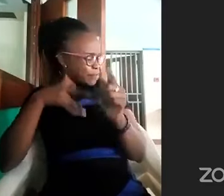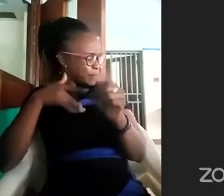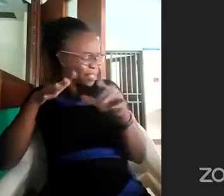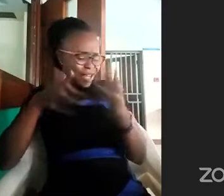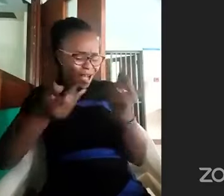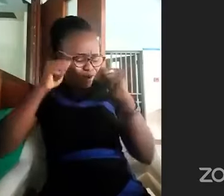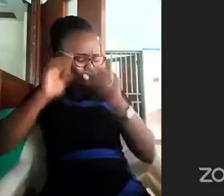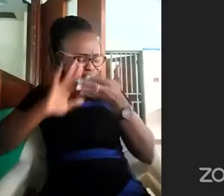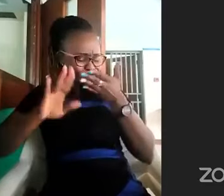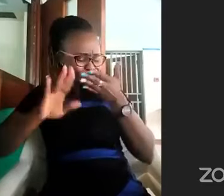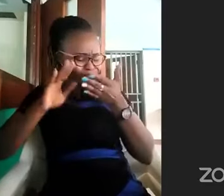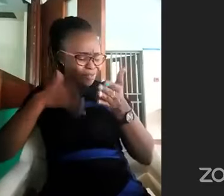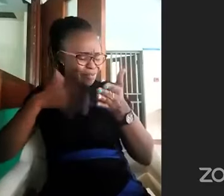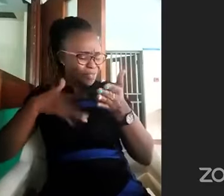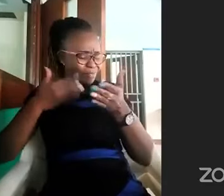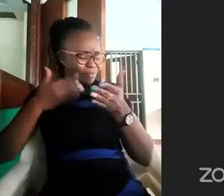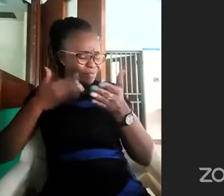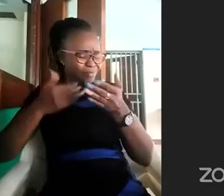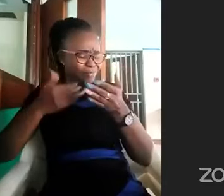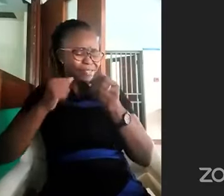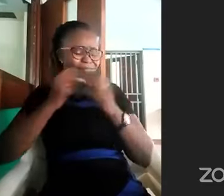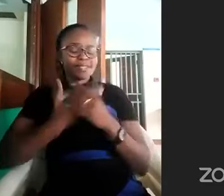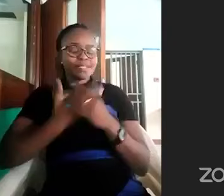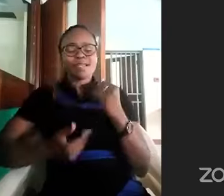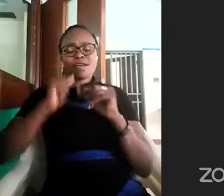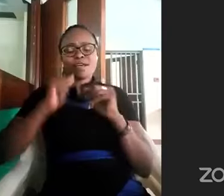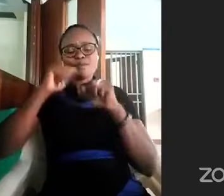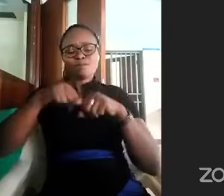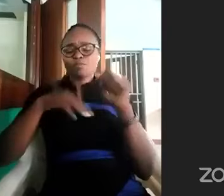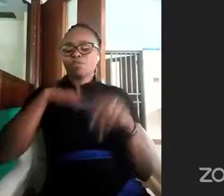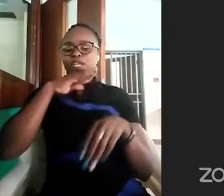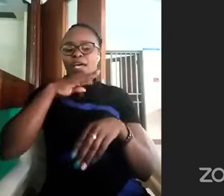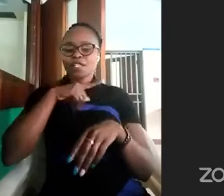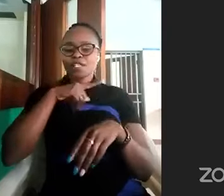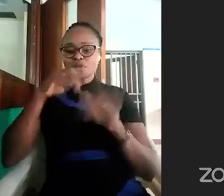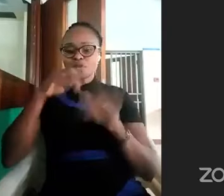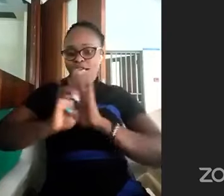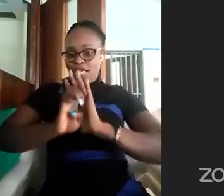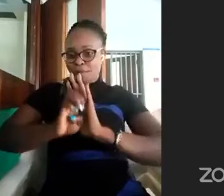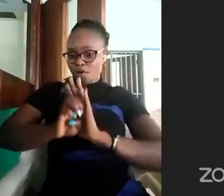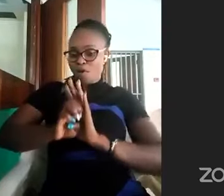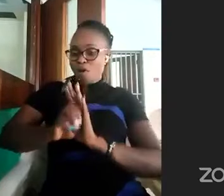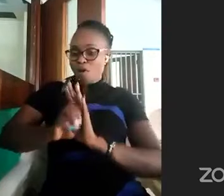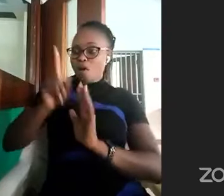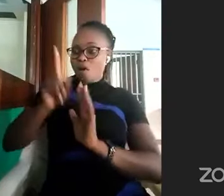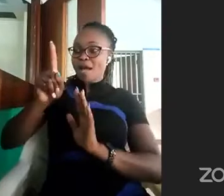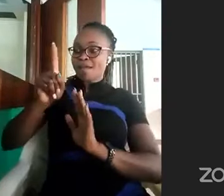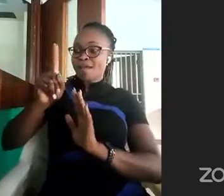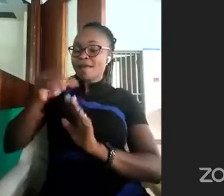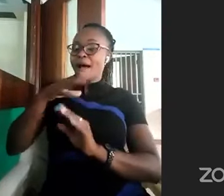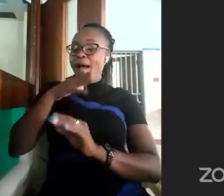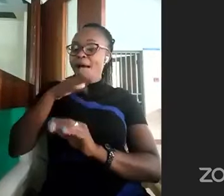mtu umeambiwa hivyo, unajua kama mwanadamu lazima ukue chini sana. Lakini kwa sababu hii ni mwezi wa Cancer Awareness